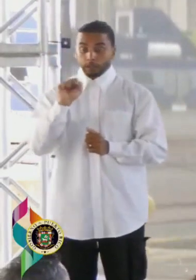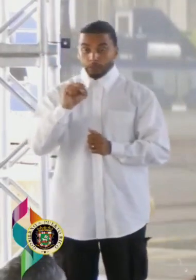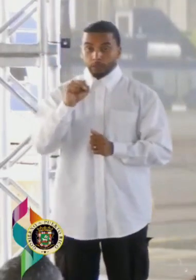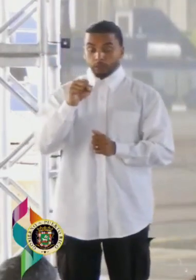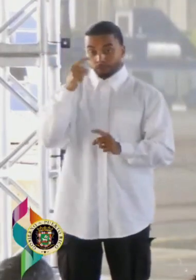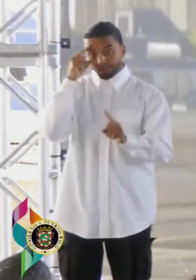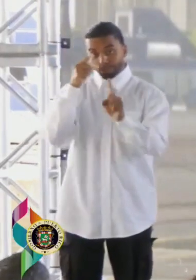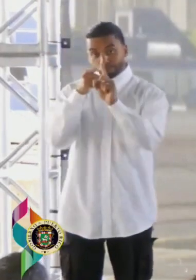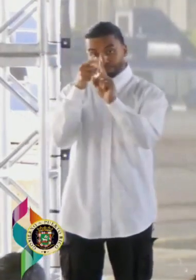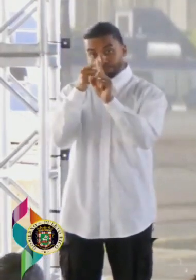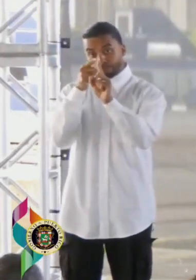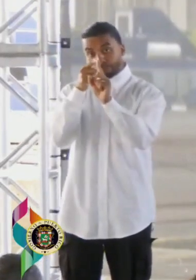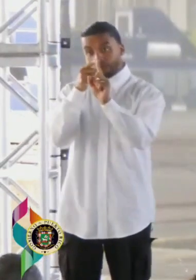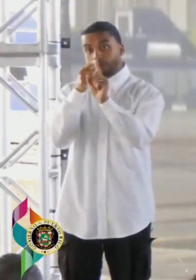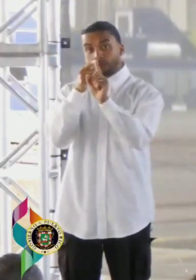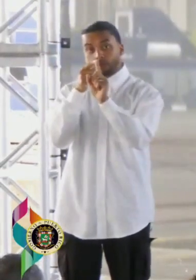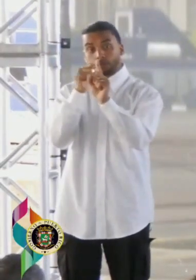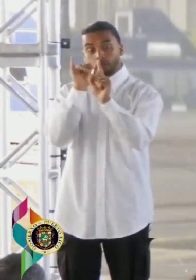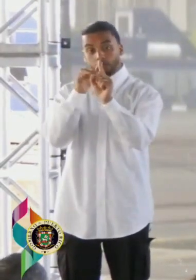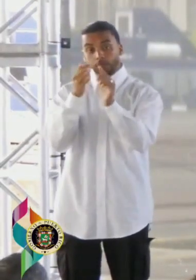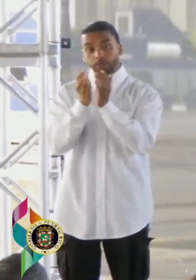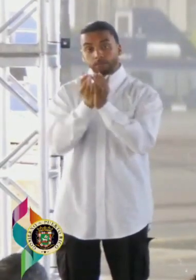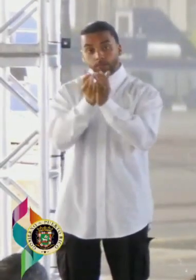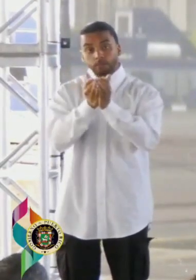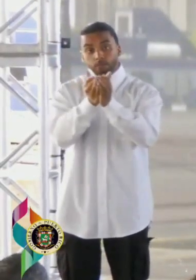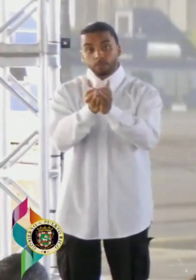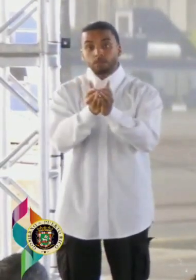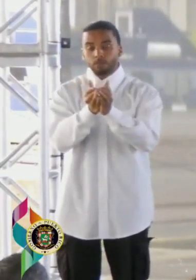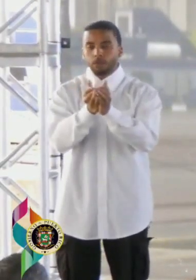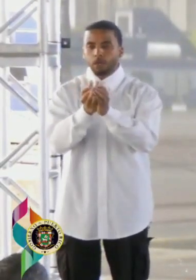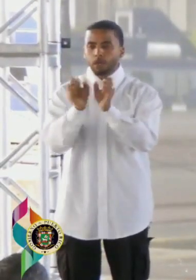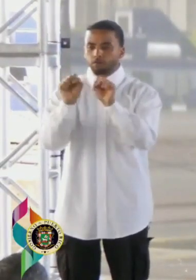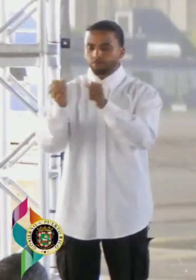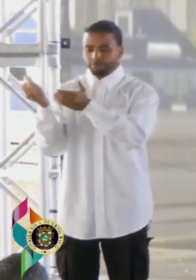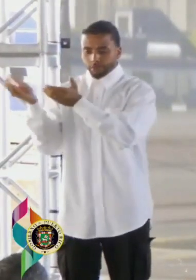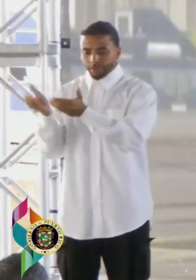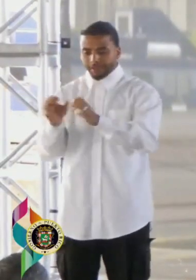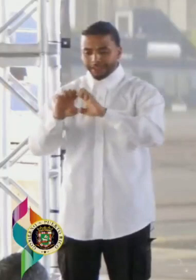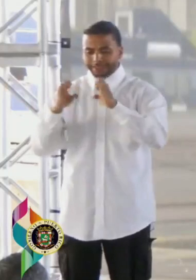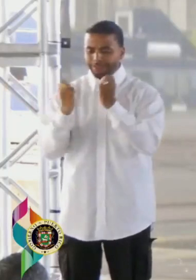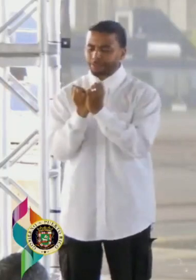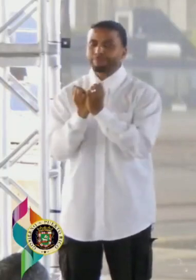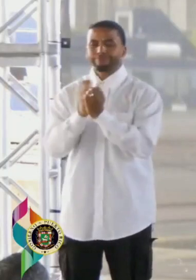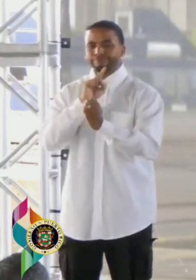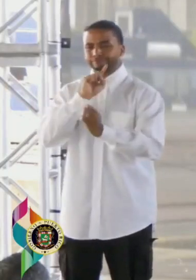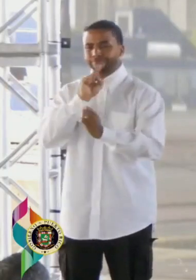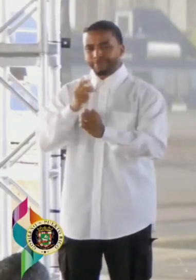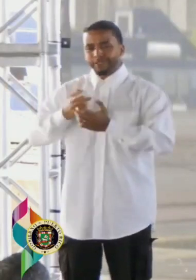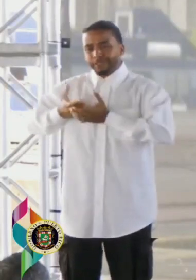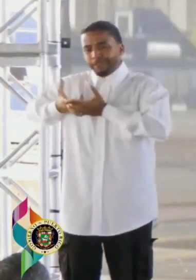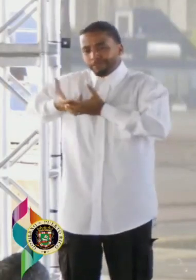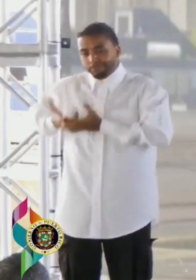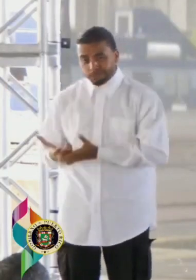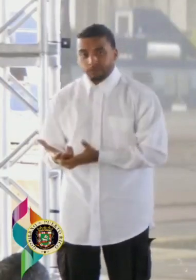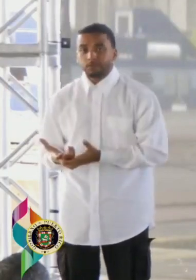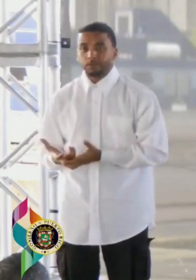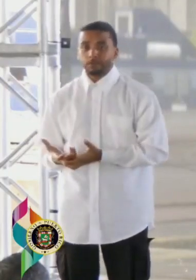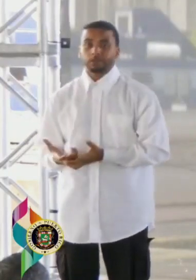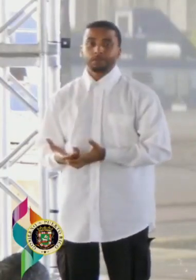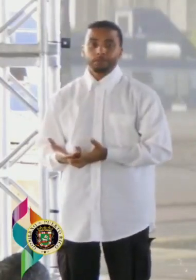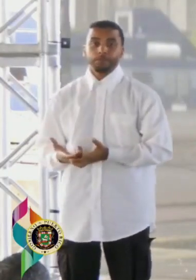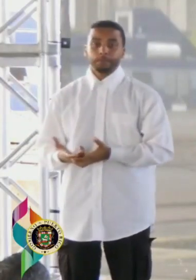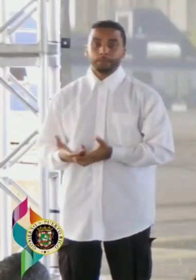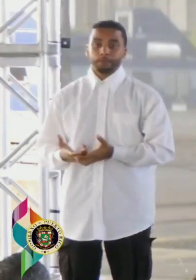eh estas estas barcazas pueden traer equipo increíblemente pesado y sobredimensionar así